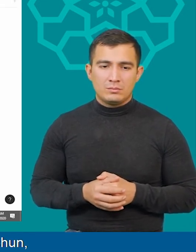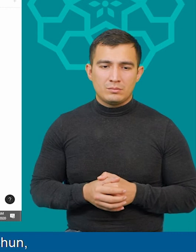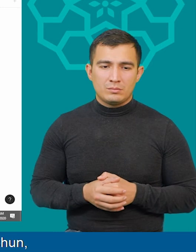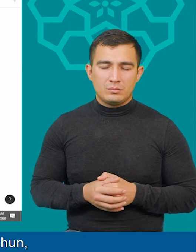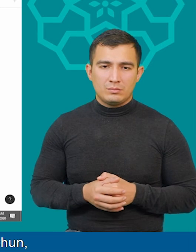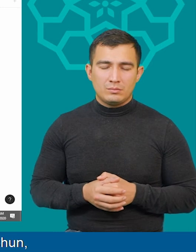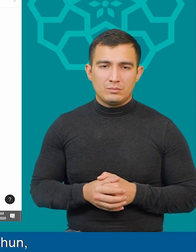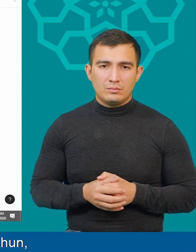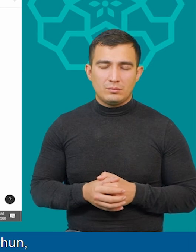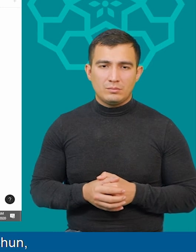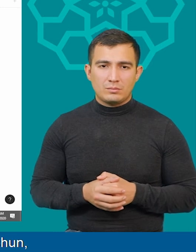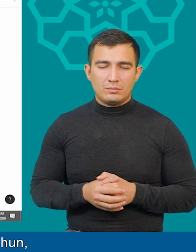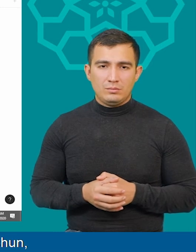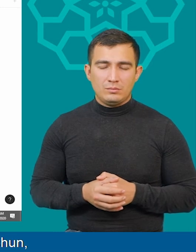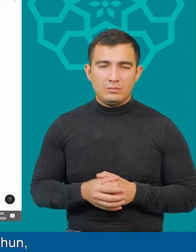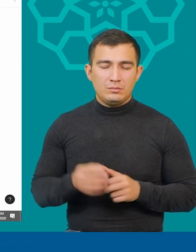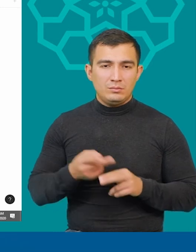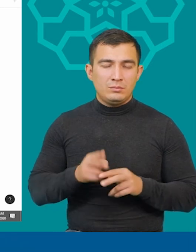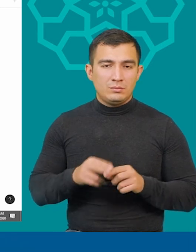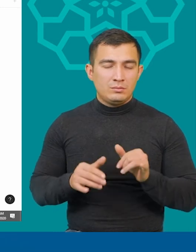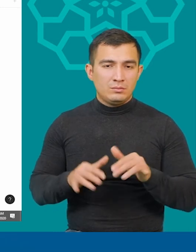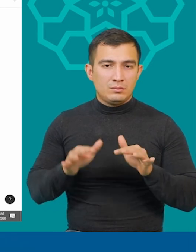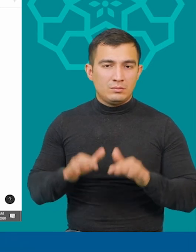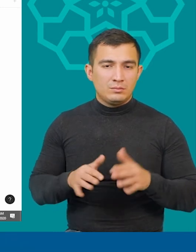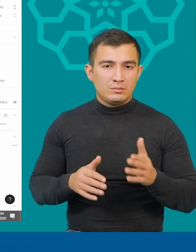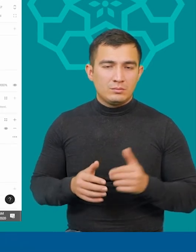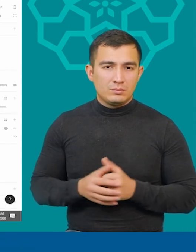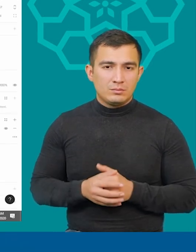Va bu yerdan masalan uchun